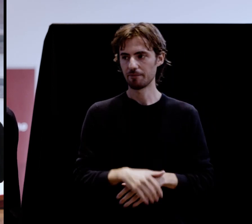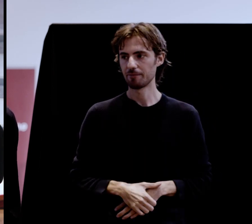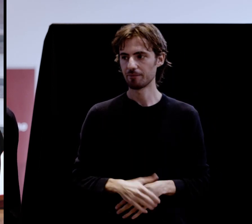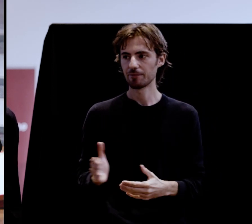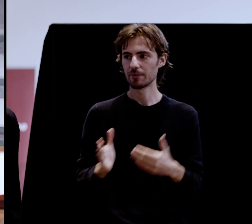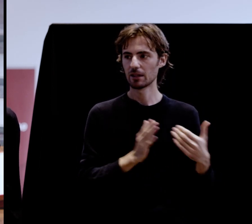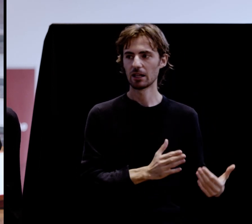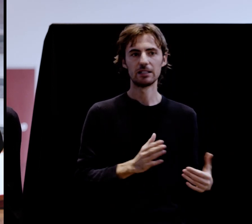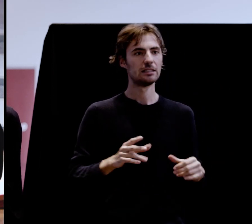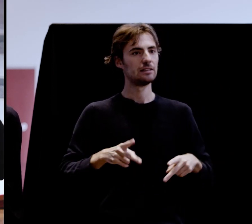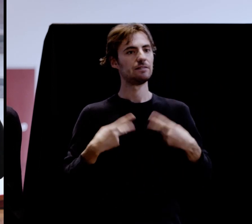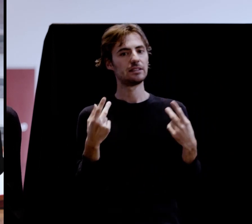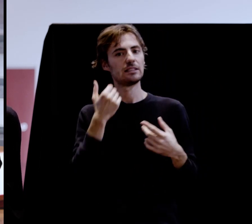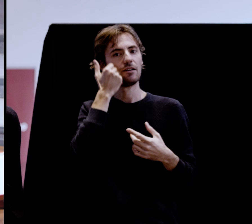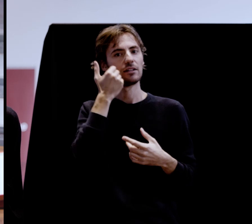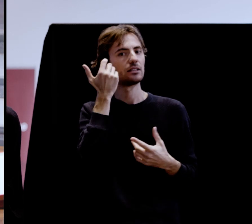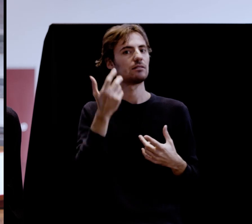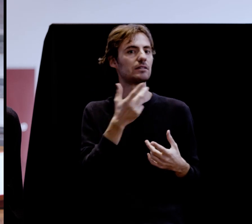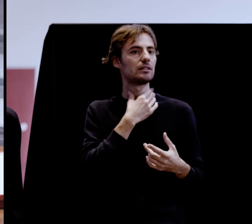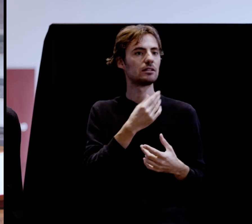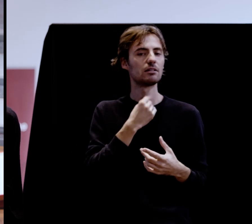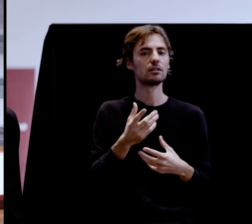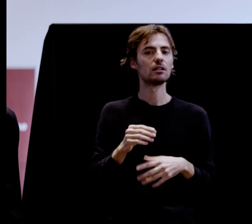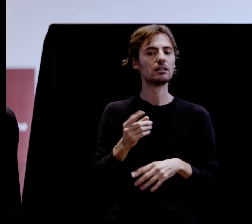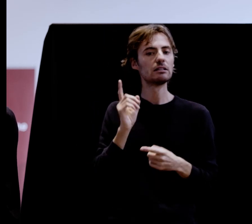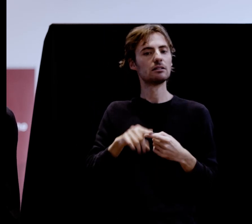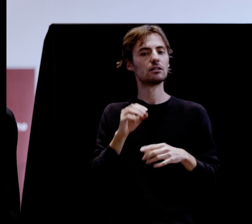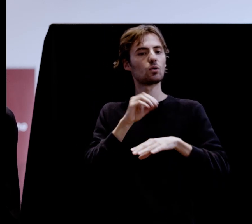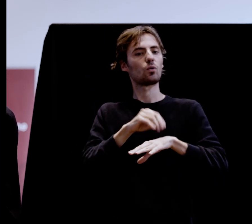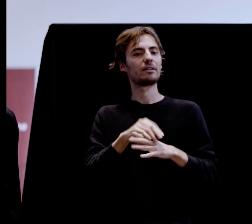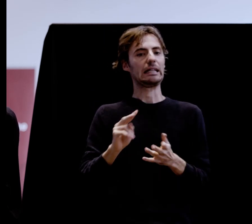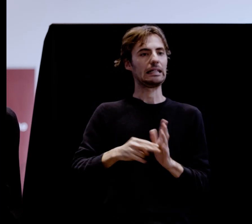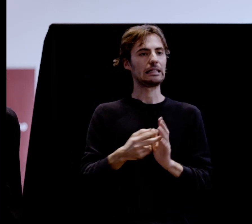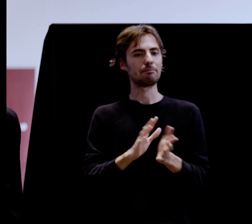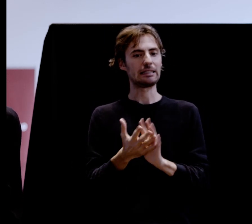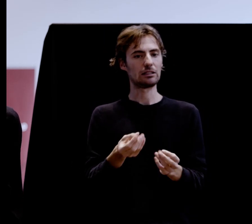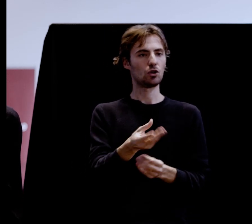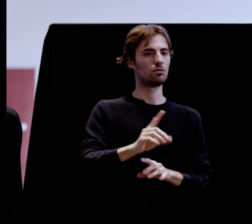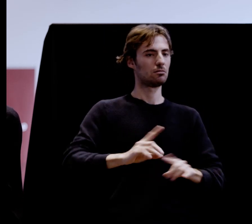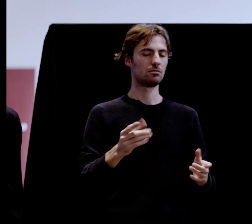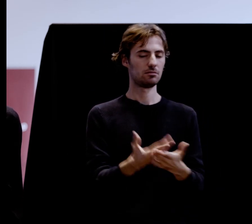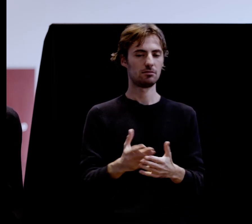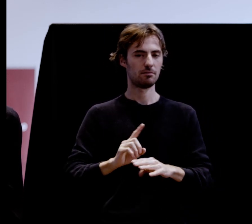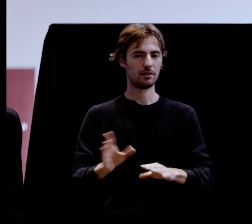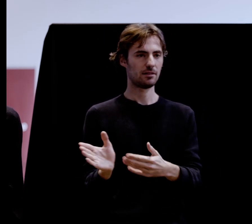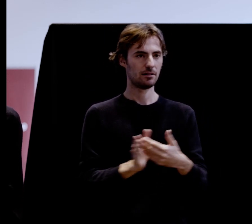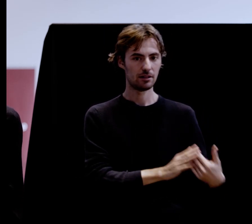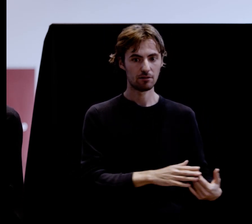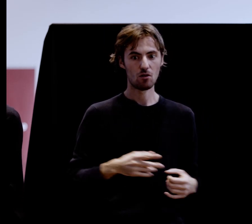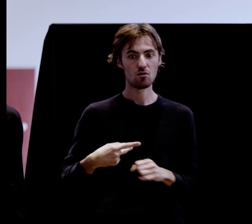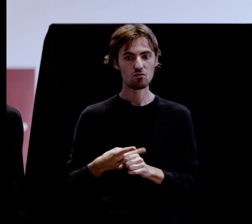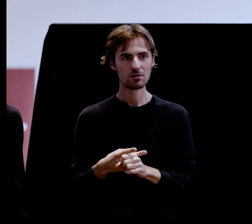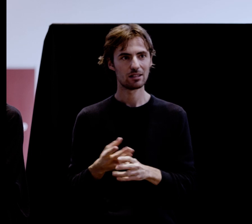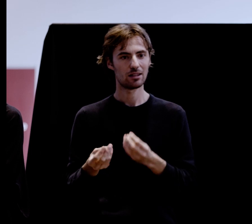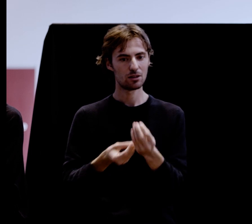affective et de la sexualité. Donc l'idée, c'est pas de donner des conseils pratiques ou quoi que ce soit, c'est juste de vous donner les outils et de parler de l'importance. Parce que quel